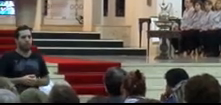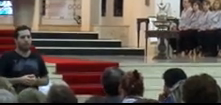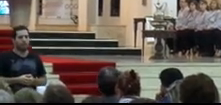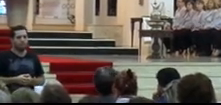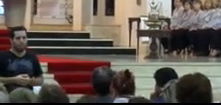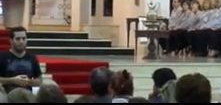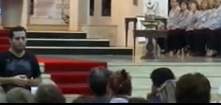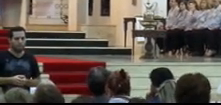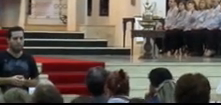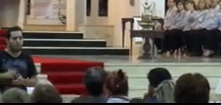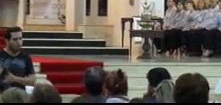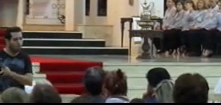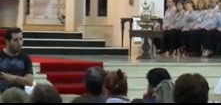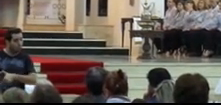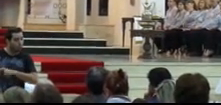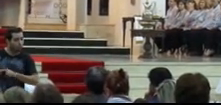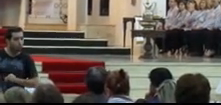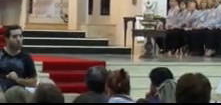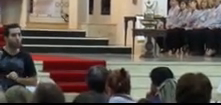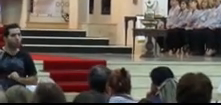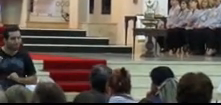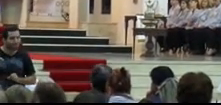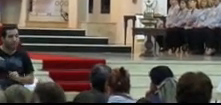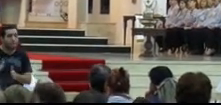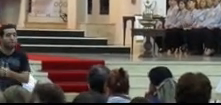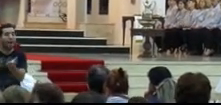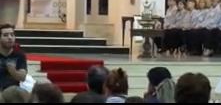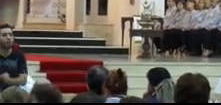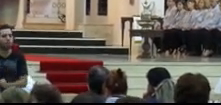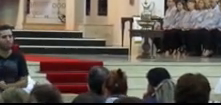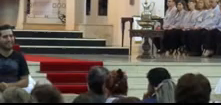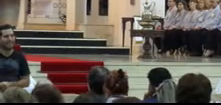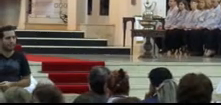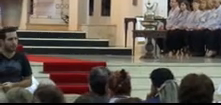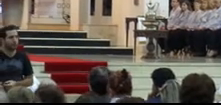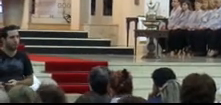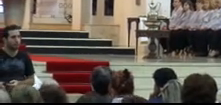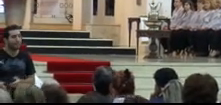Para os judeus, essa Páscoa tem a ver com